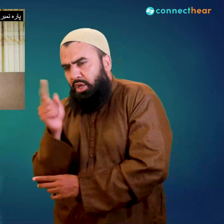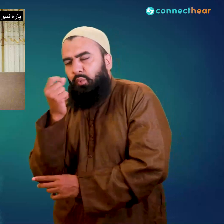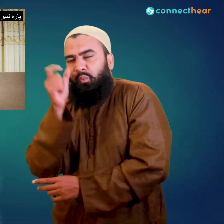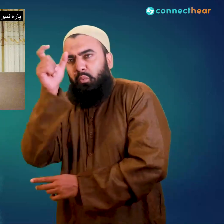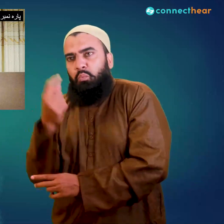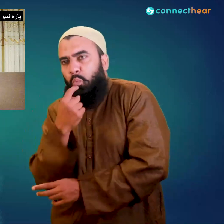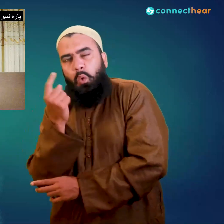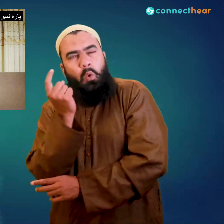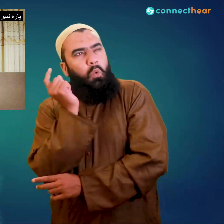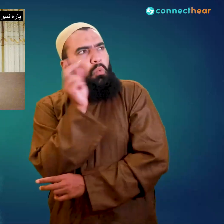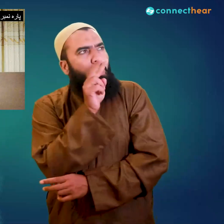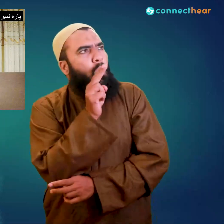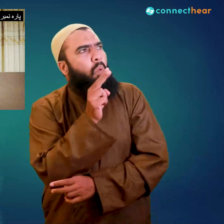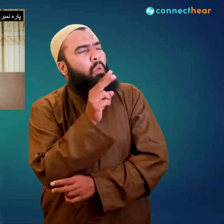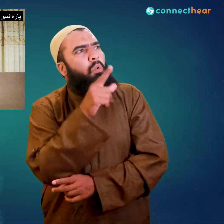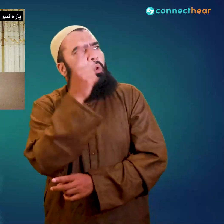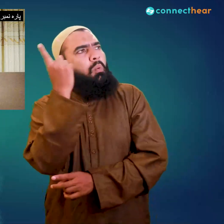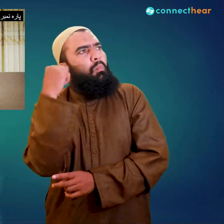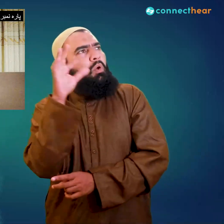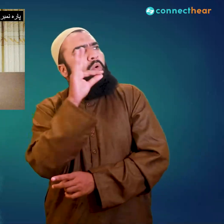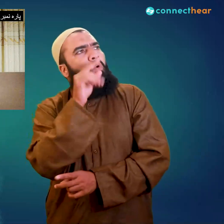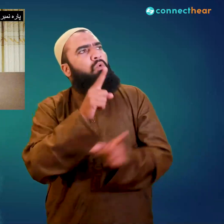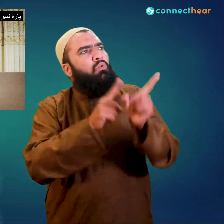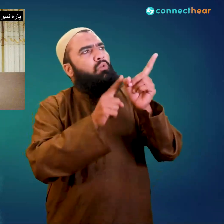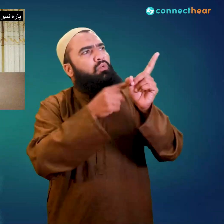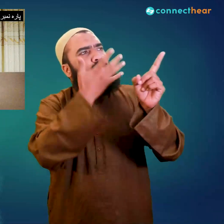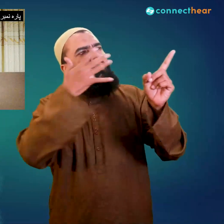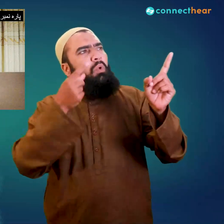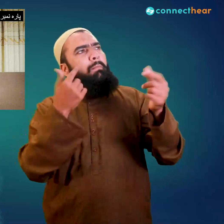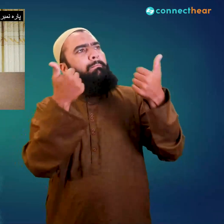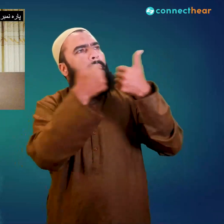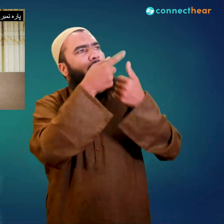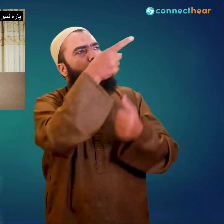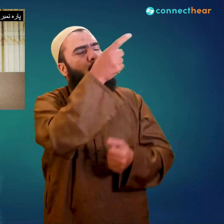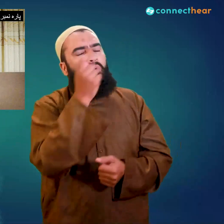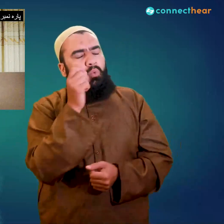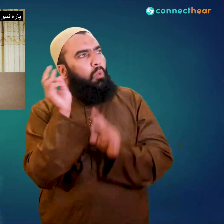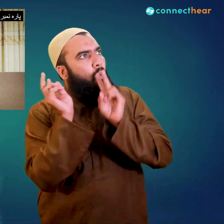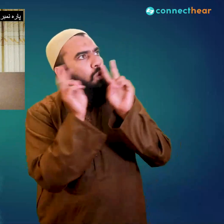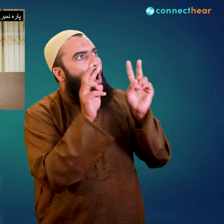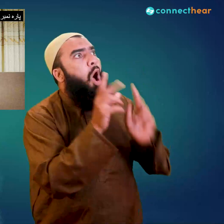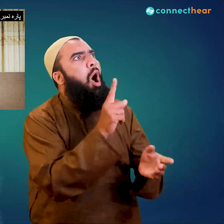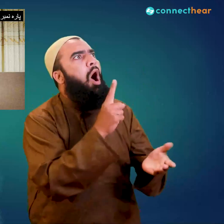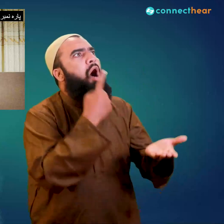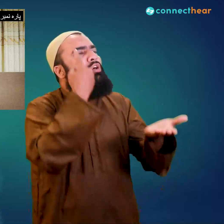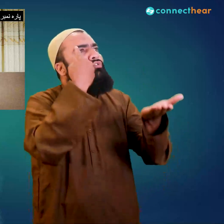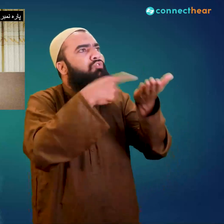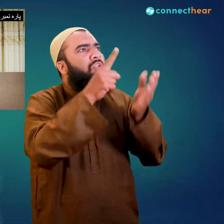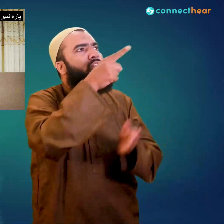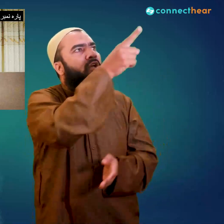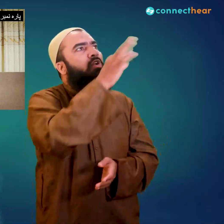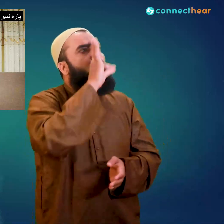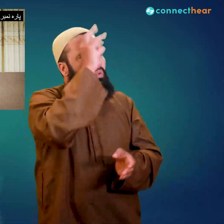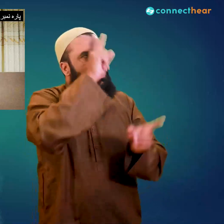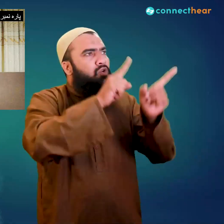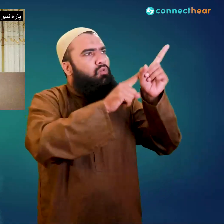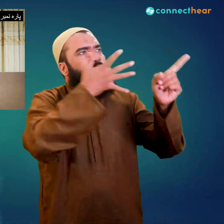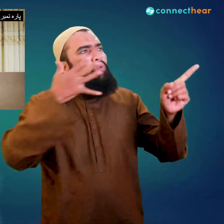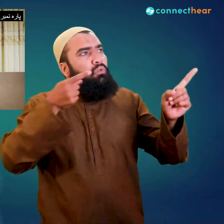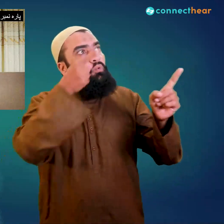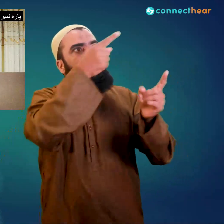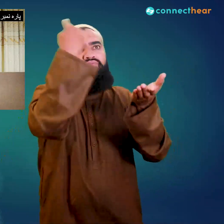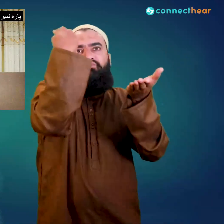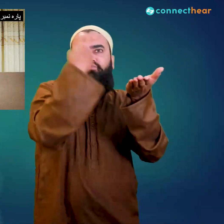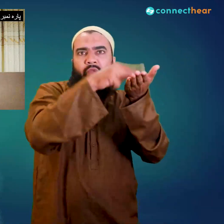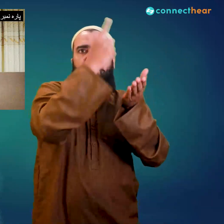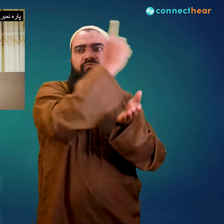اور نہیں، یوسف علیہ السلام ہی ہیں۔ یوسف علیہ السلام نے اپنے بھائیوں پر براہ راست اس